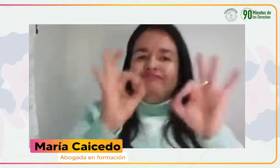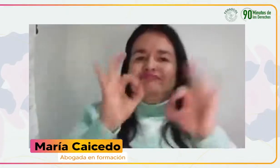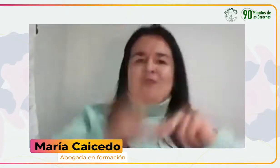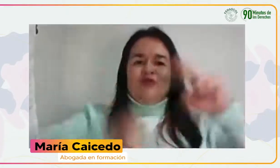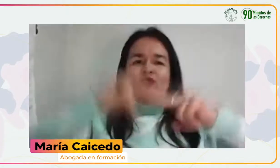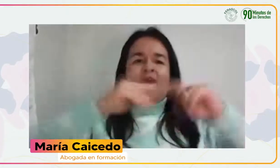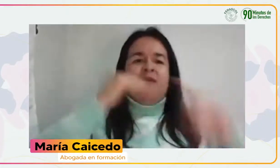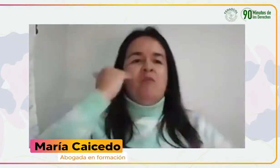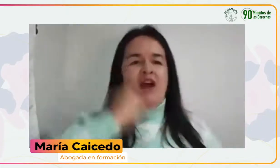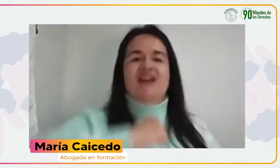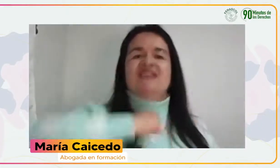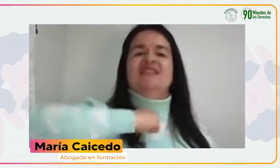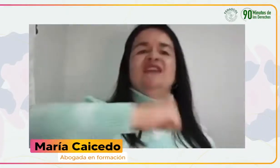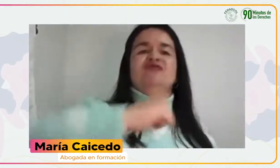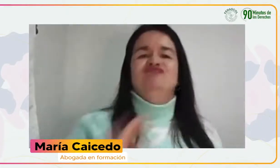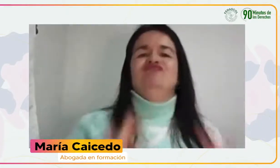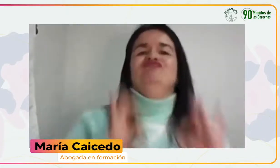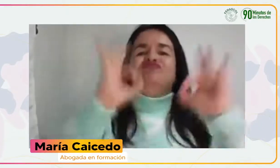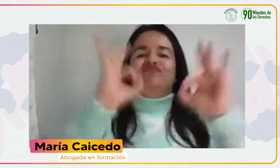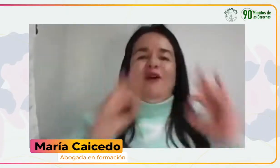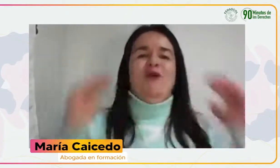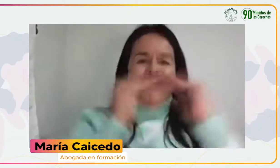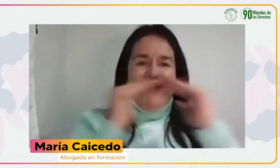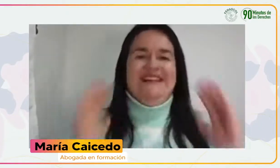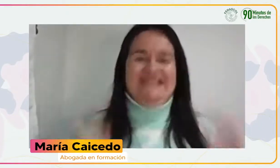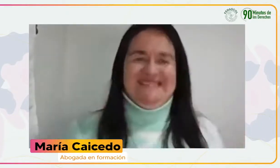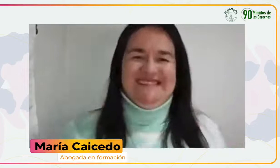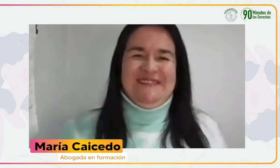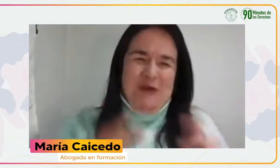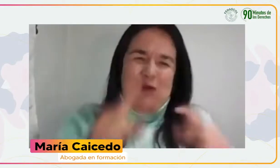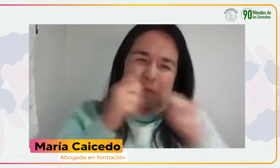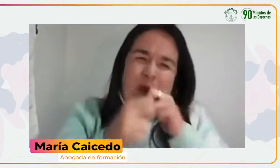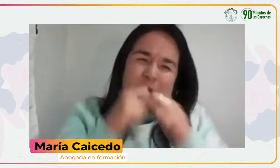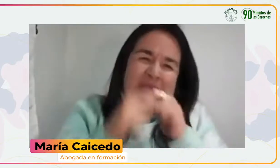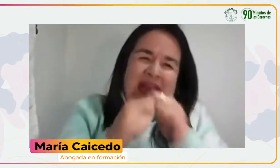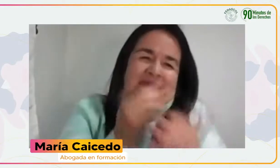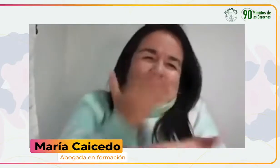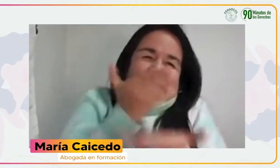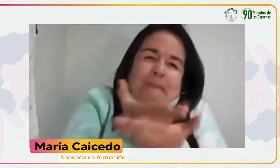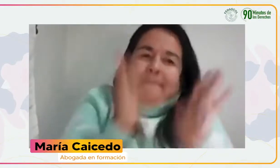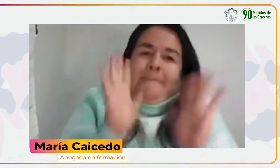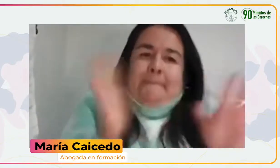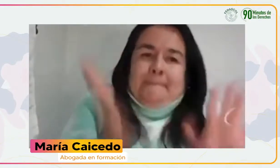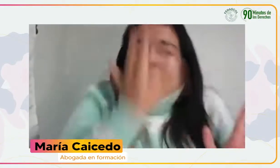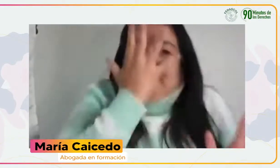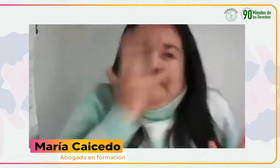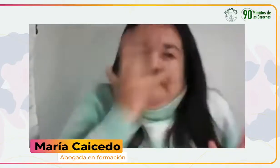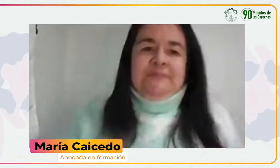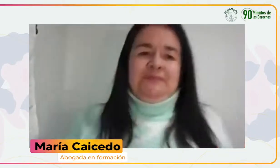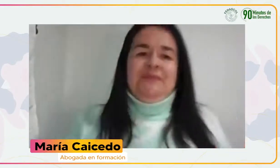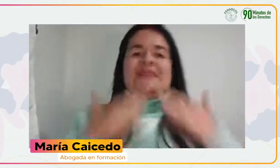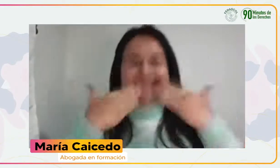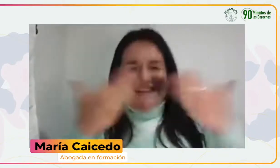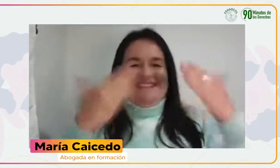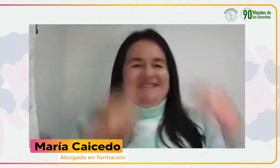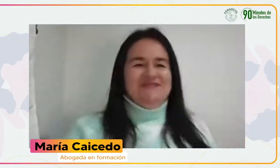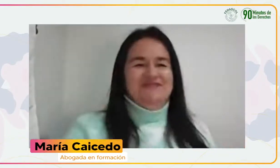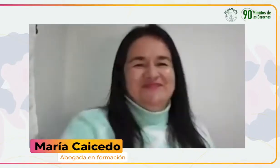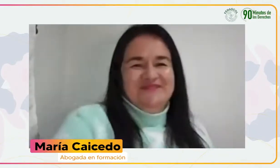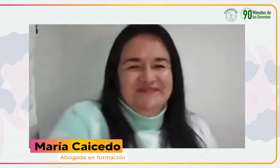así como una alcancía, llenarnos de moneditas de información, porque realmente es muy importante. Y qué pena estar a